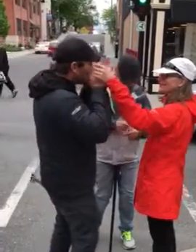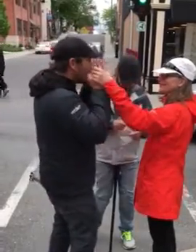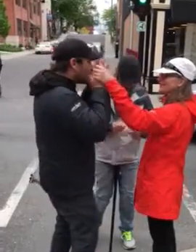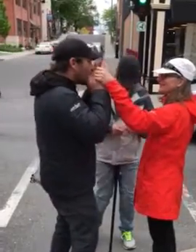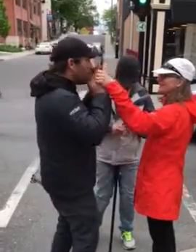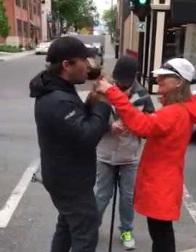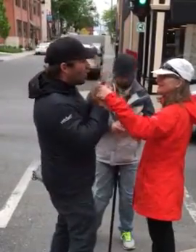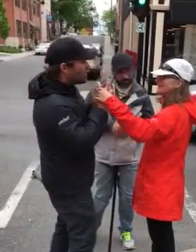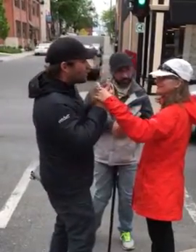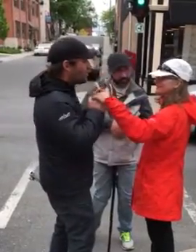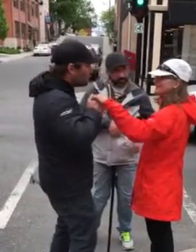Concentrer un petit peu.